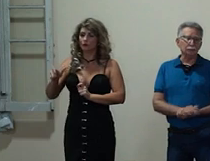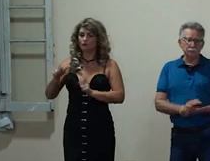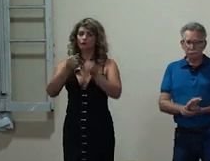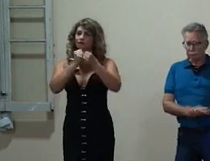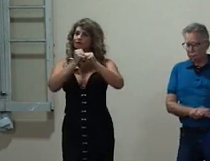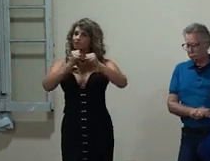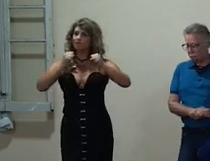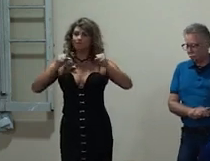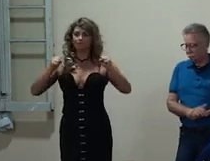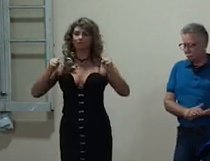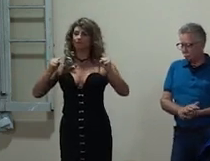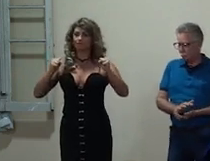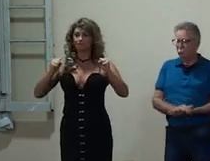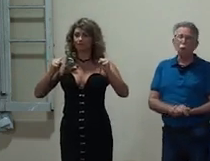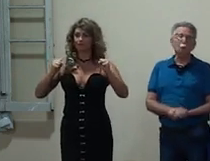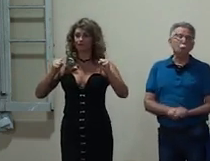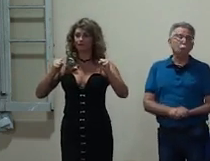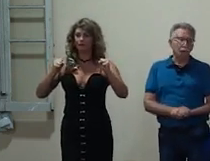grandemente